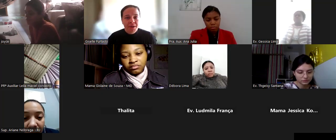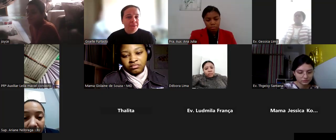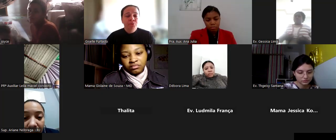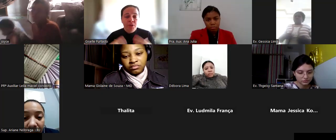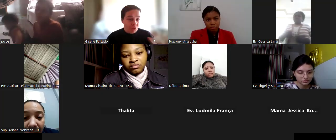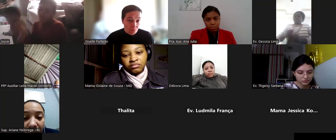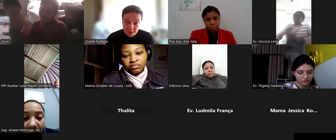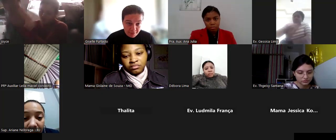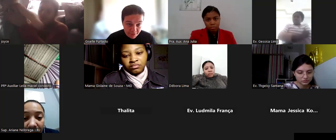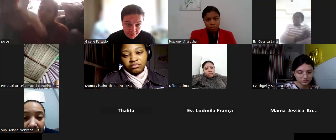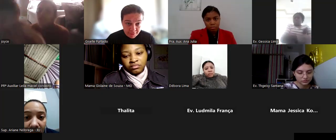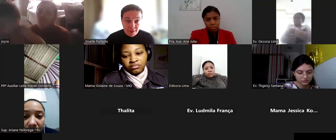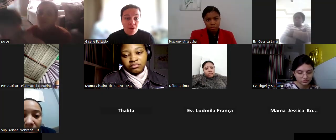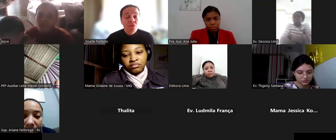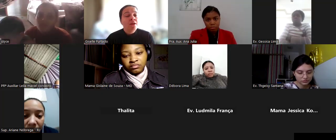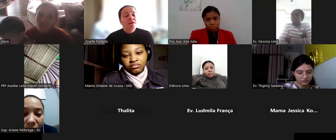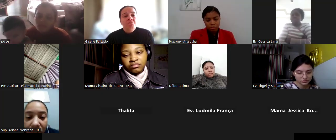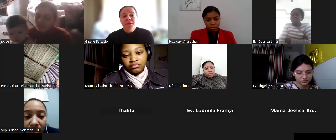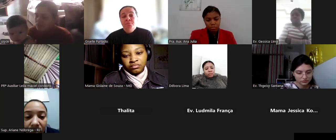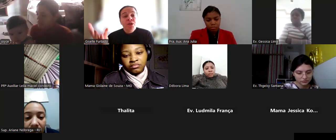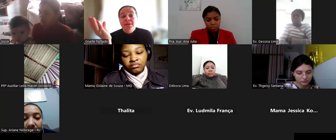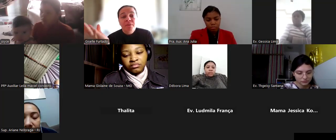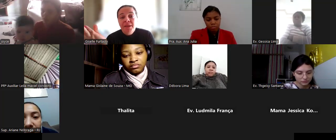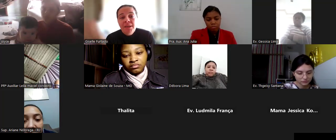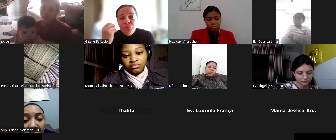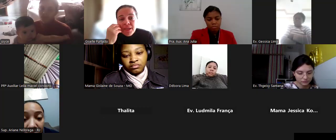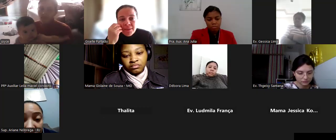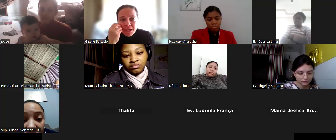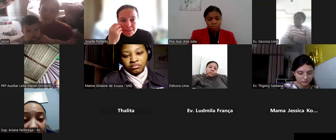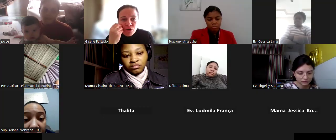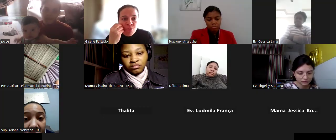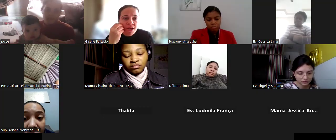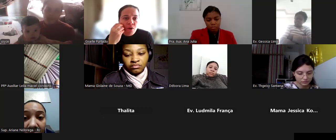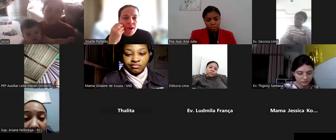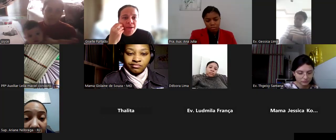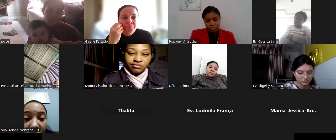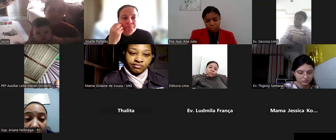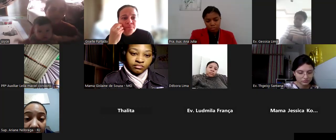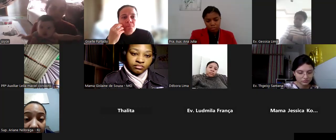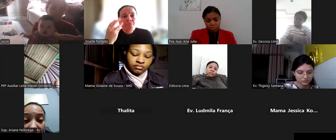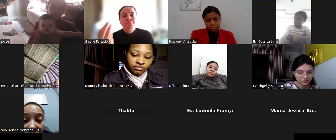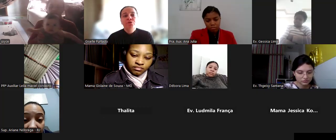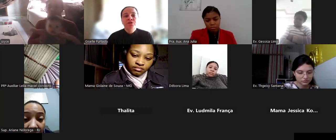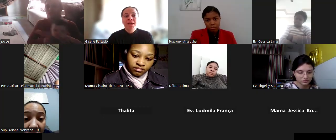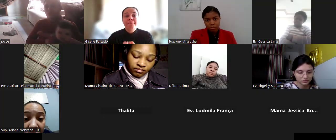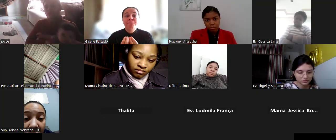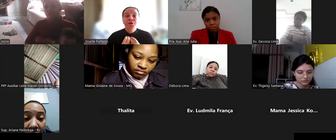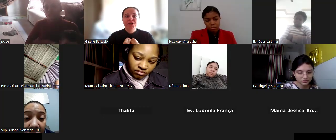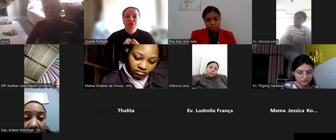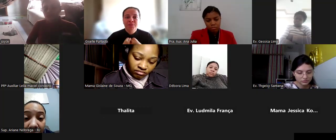mãe, porque são o pai e a mãe e tal, mas porque a família não tem interesse em se comunicar com ela. Por isso que é importantíssimo